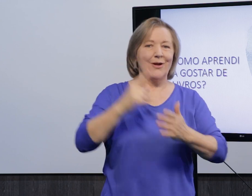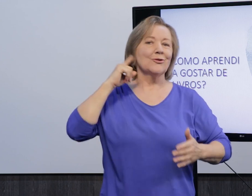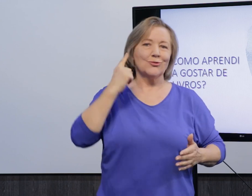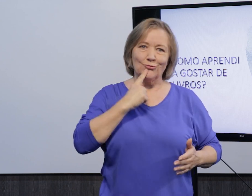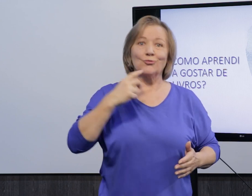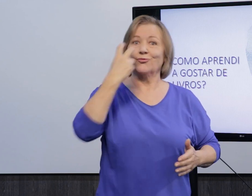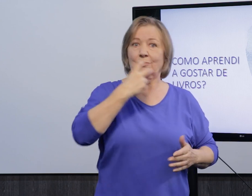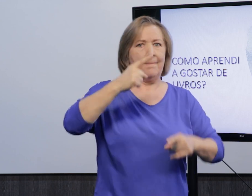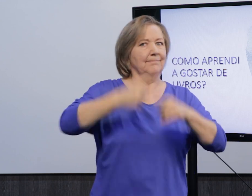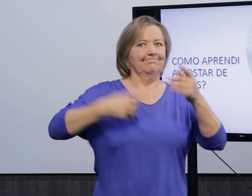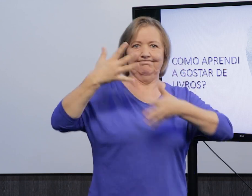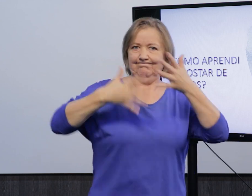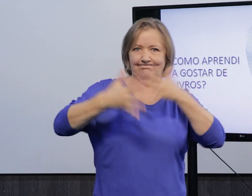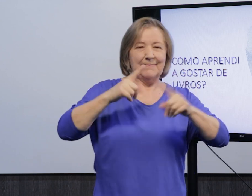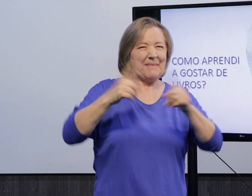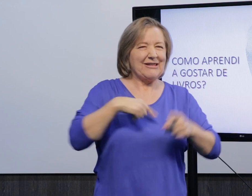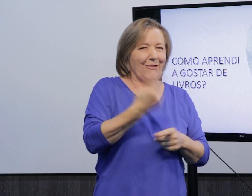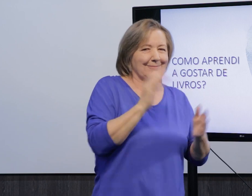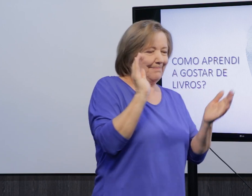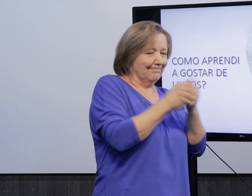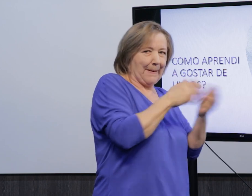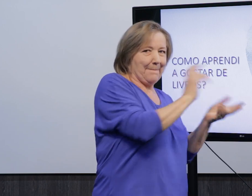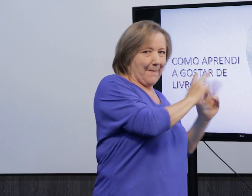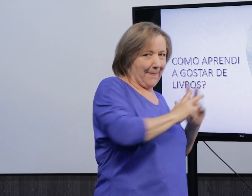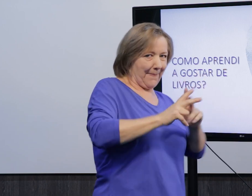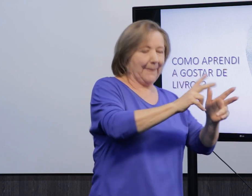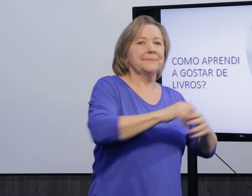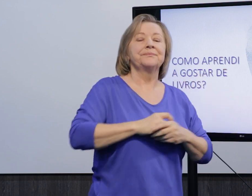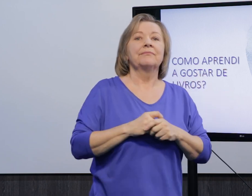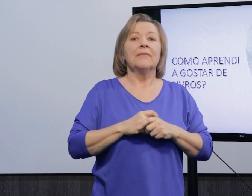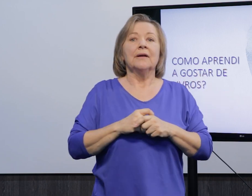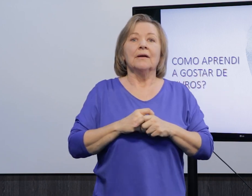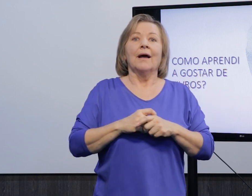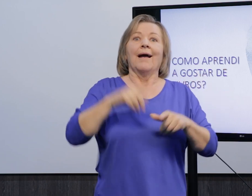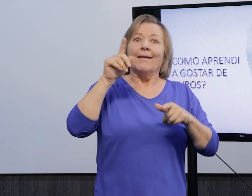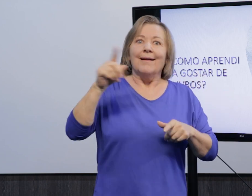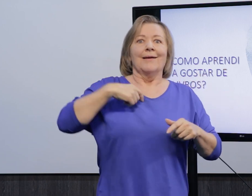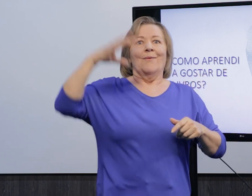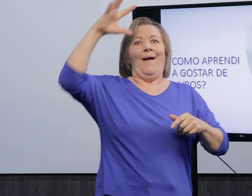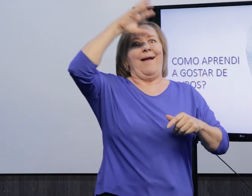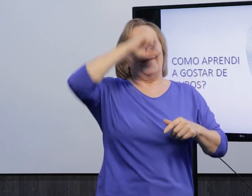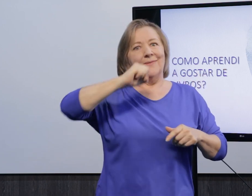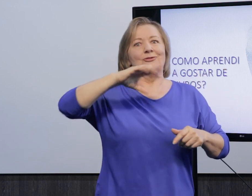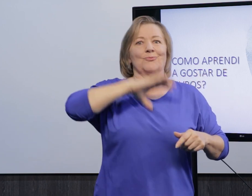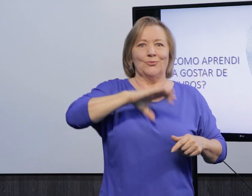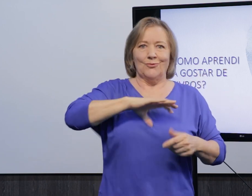isolarizados Aonde era proibido a língua de sinais mas nós é alunos escondidos não é sinalizávamos né Eu aprendi a o português